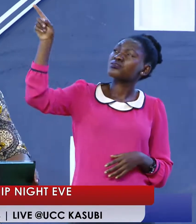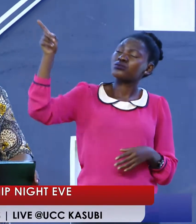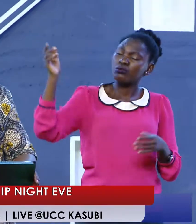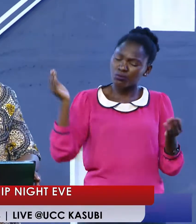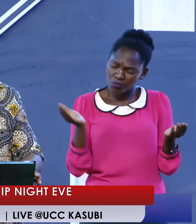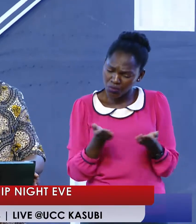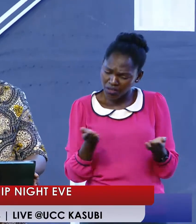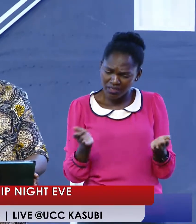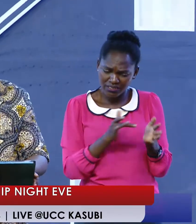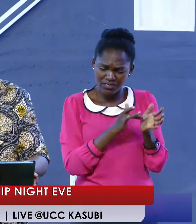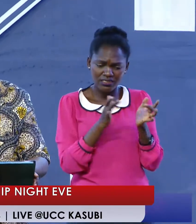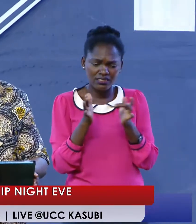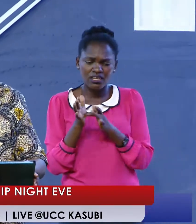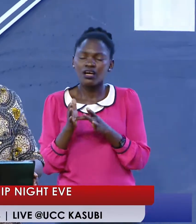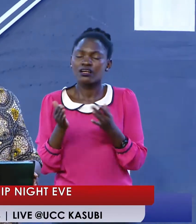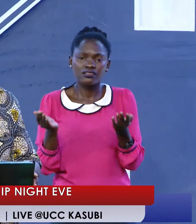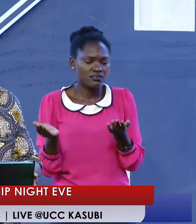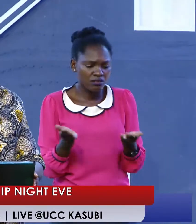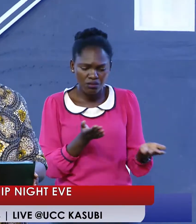Oliwa Yesu